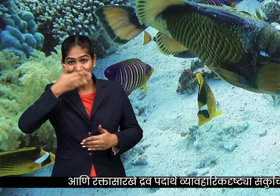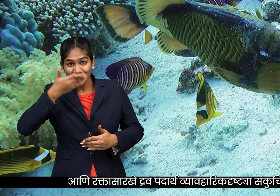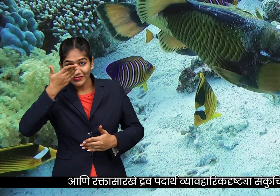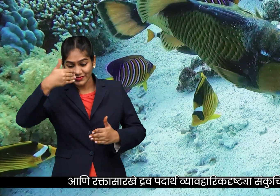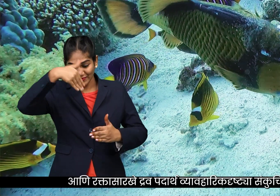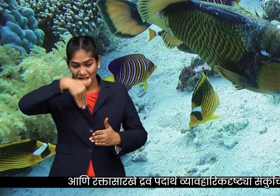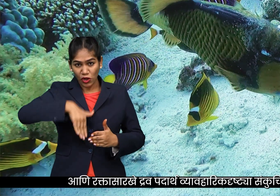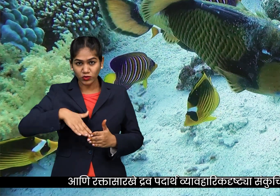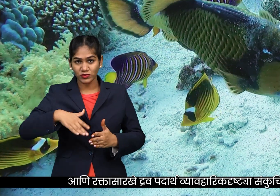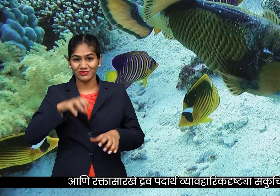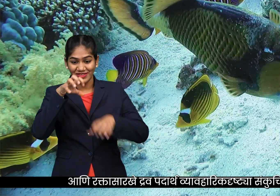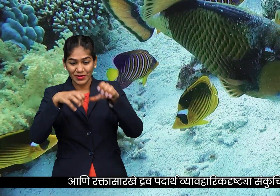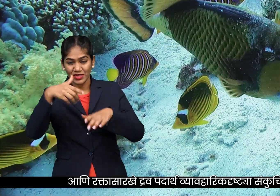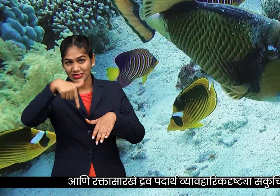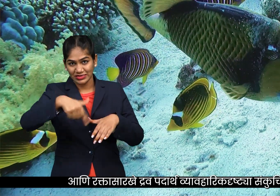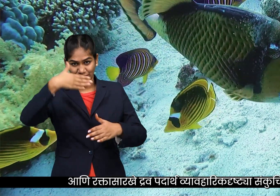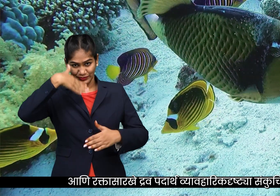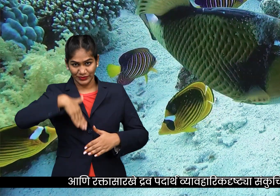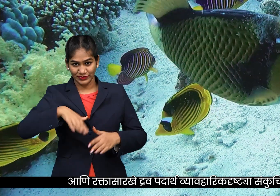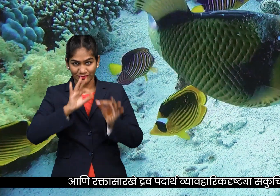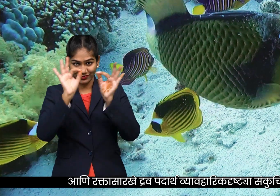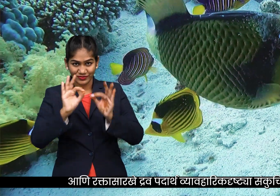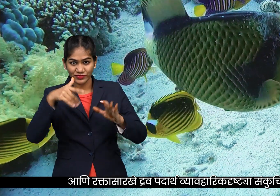आणि रक्तासारखे द्रव पदार्थ